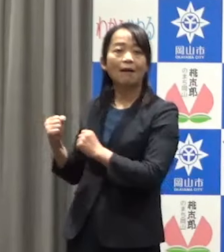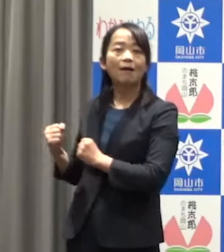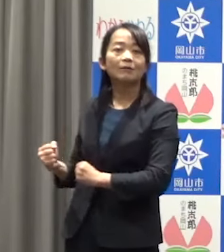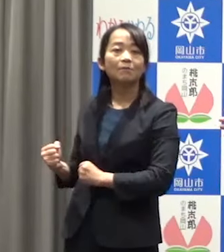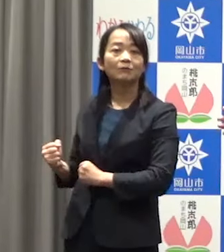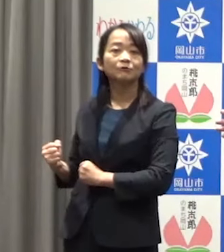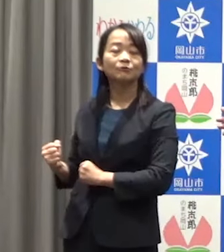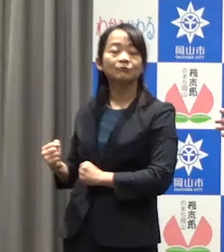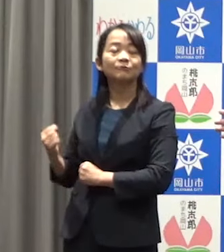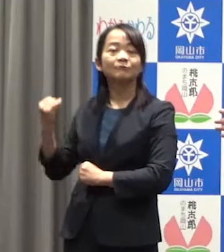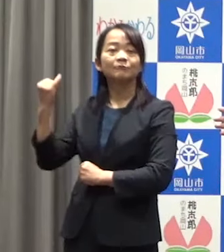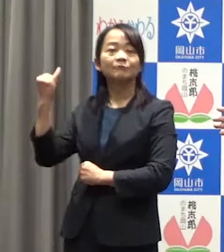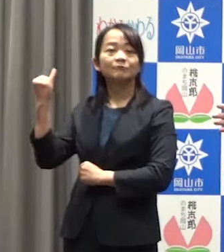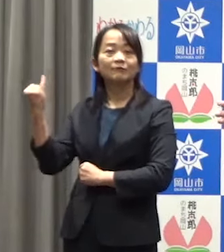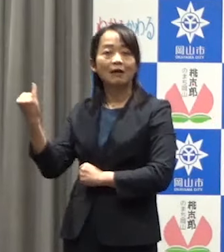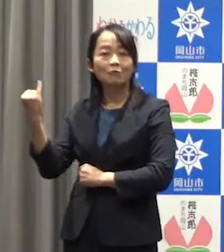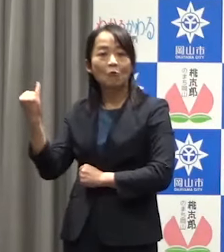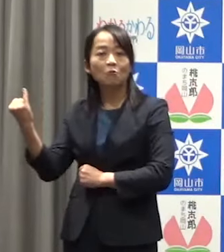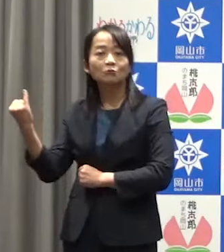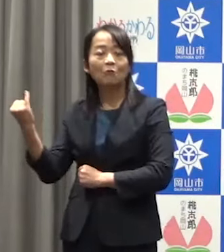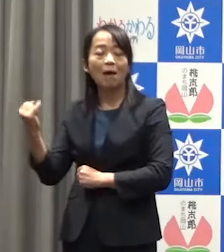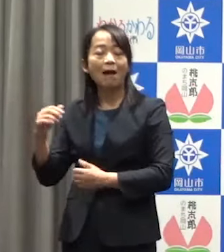彼女も今は持ってませんから、